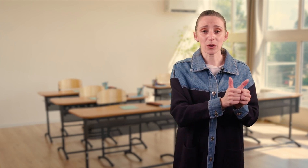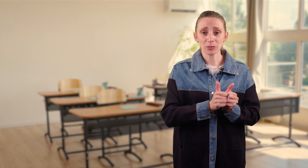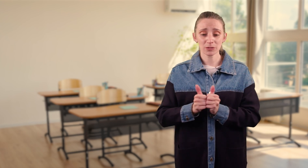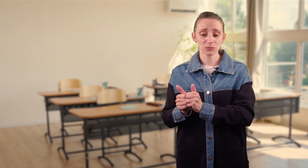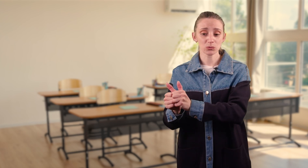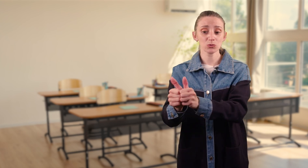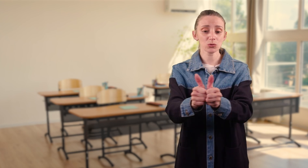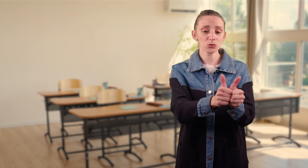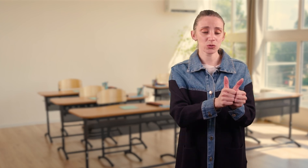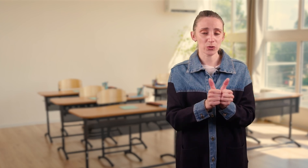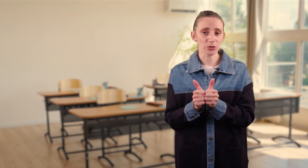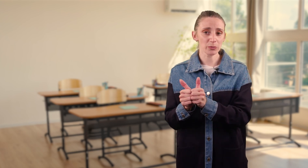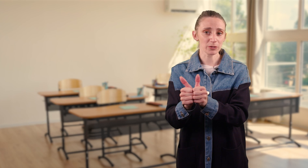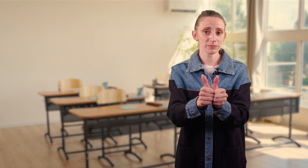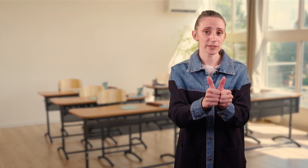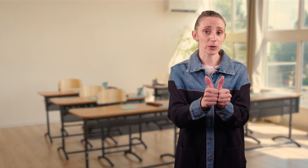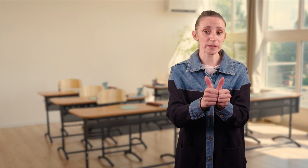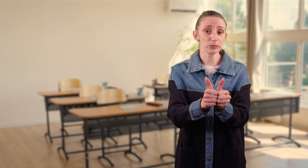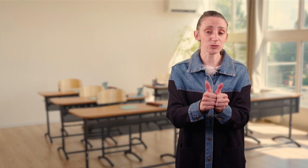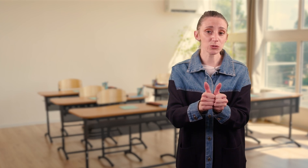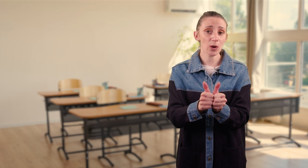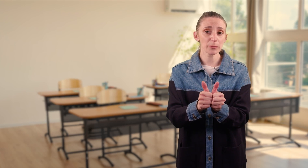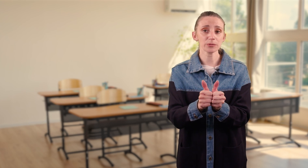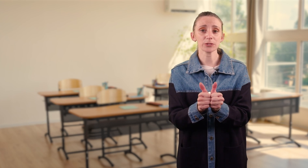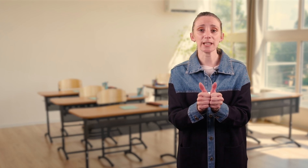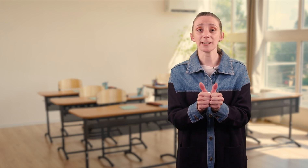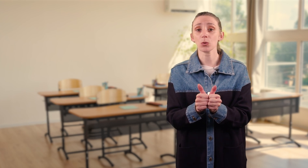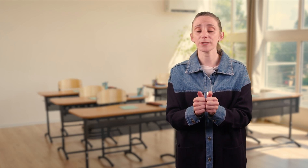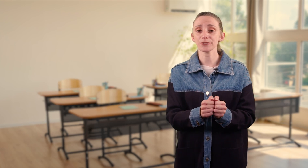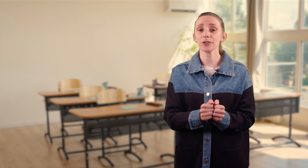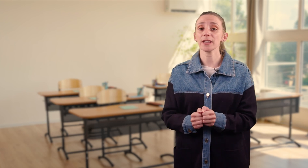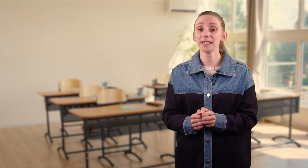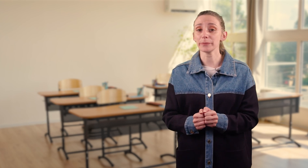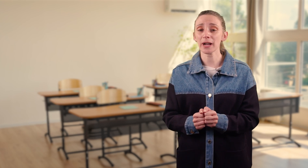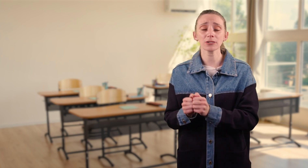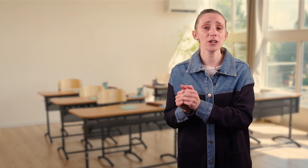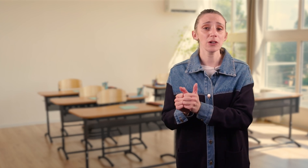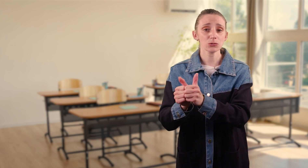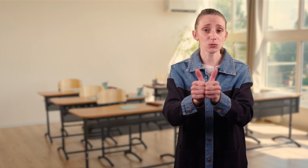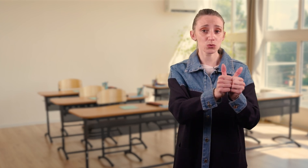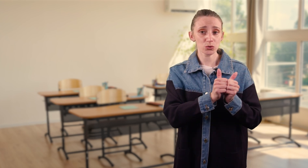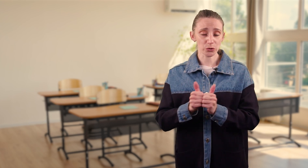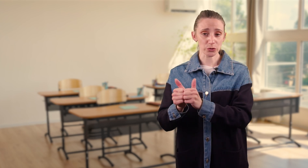ensemble, donc tous ensemble, parce que là on est plus de 3 puisqu'il y a les 3 enfants et les parents, donc tous